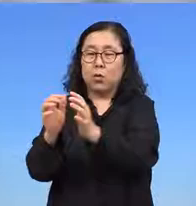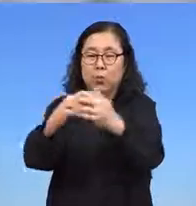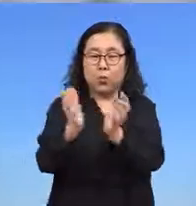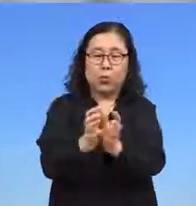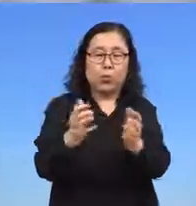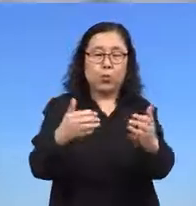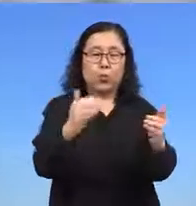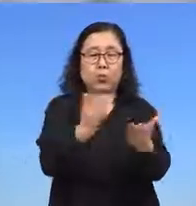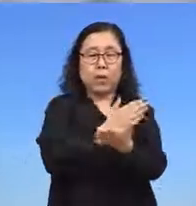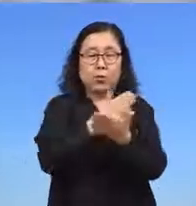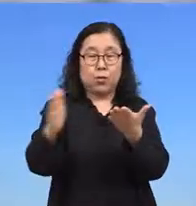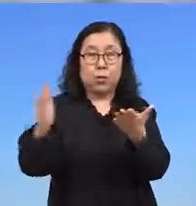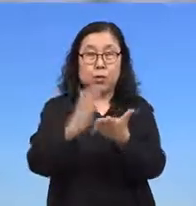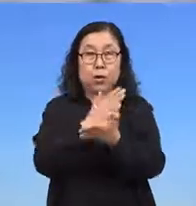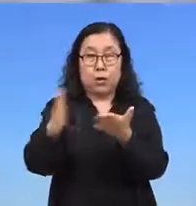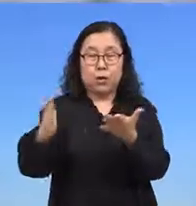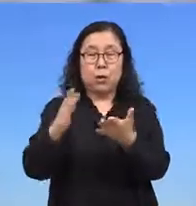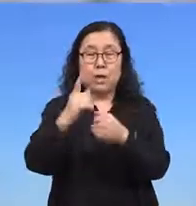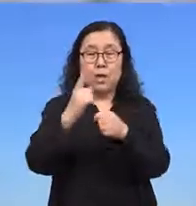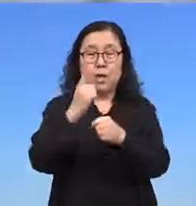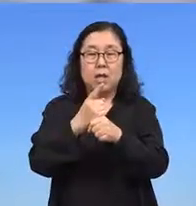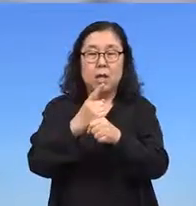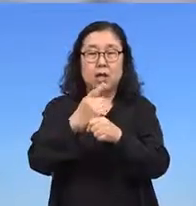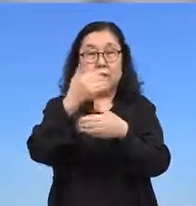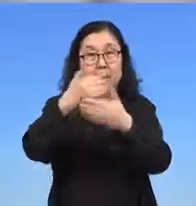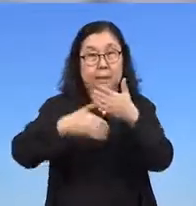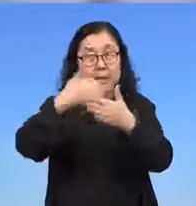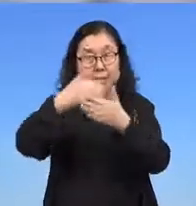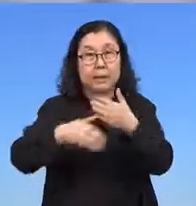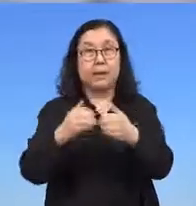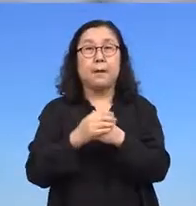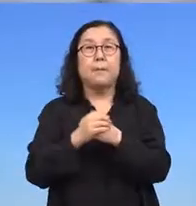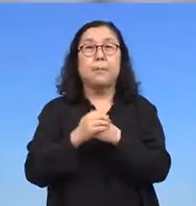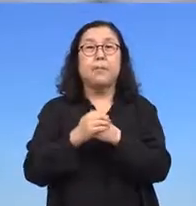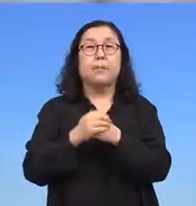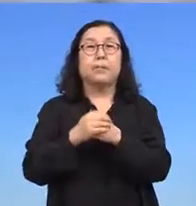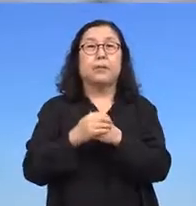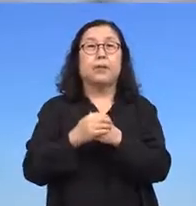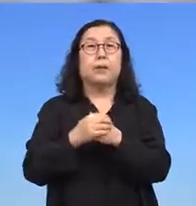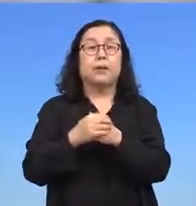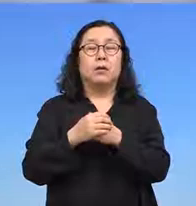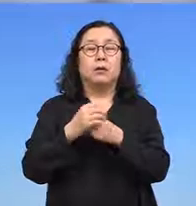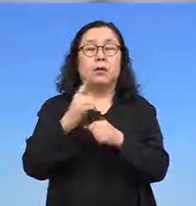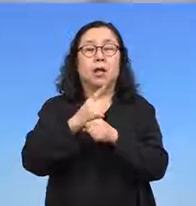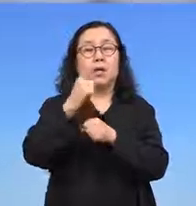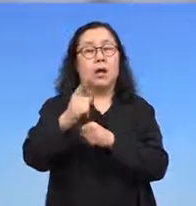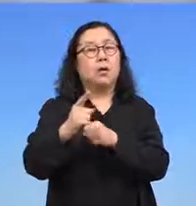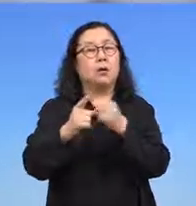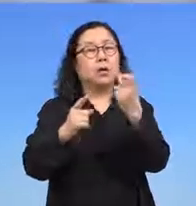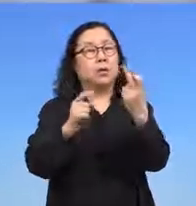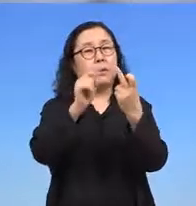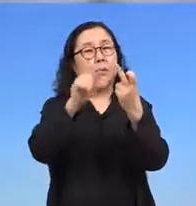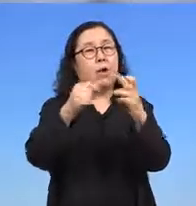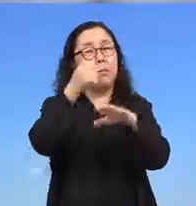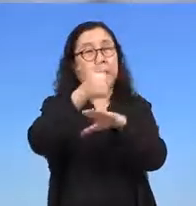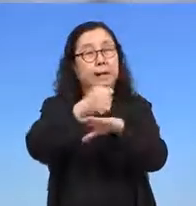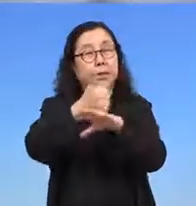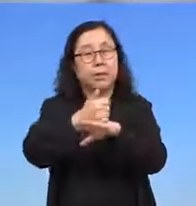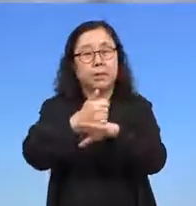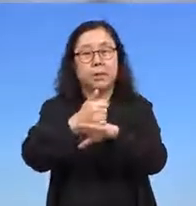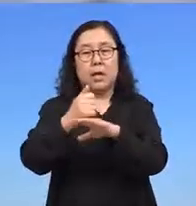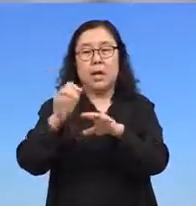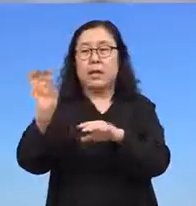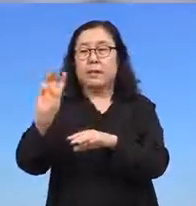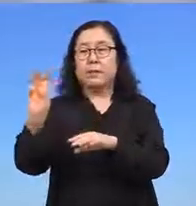9개월 뒤니까요, 그 4월 1일부터 딱 이제 1년 남았거든요. 이제 내년 이맘때, 내년 연말이면 그 30개